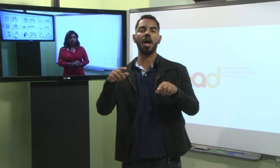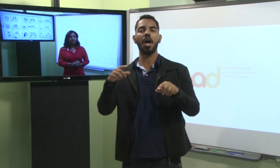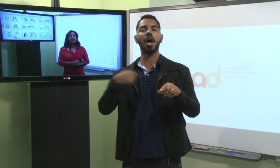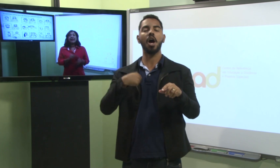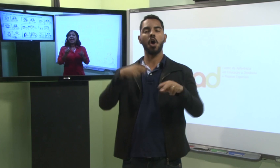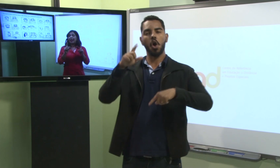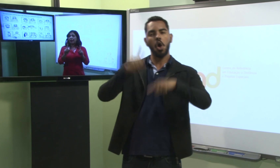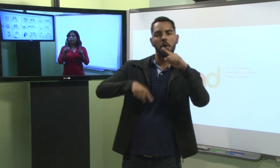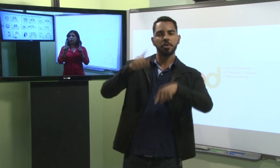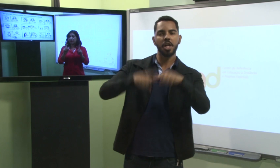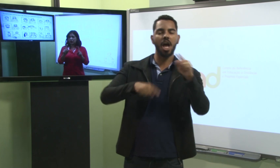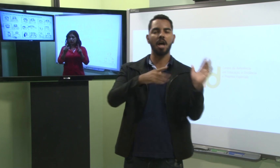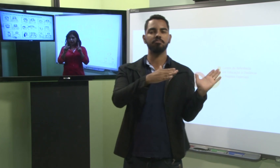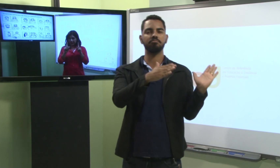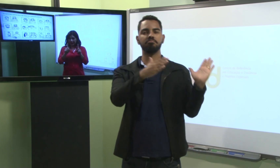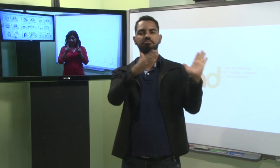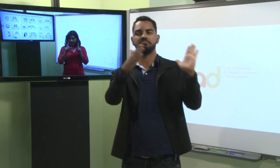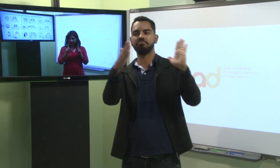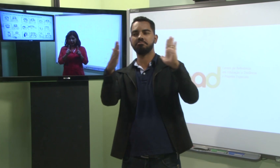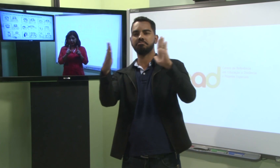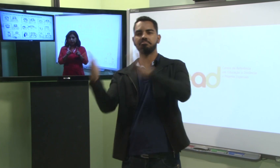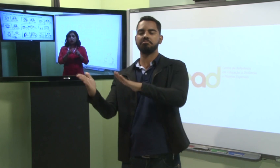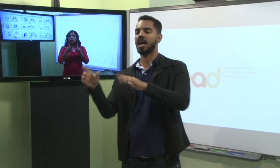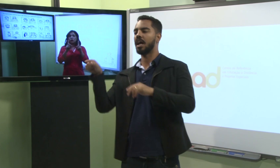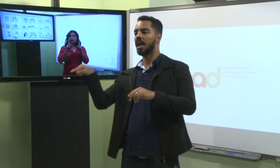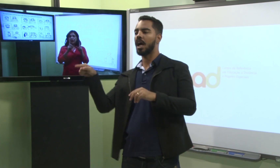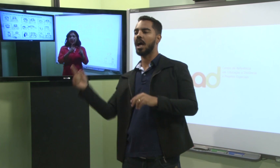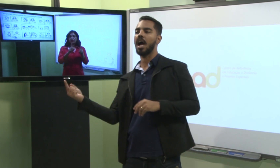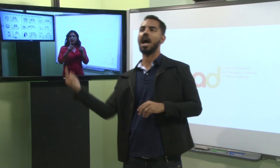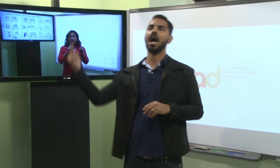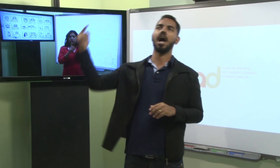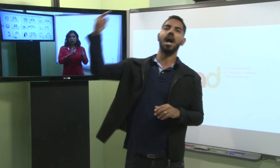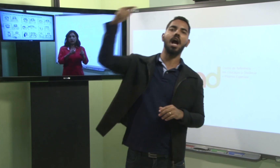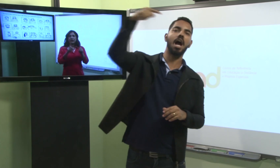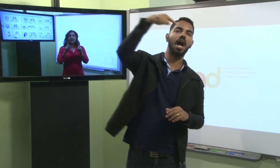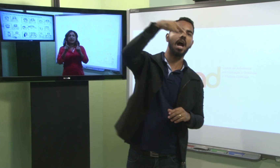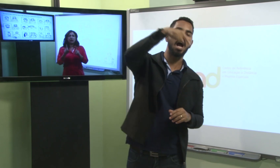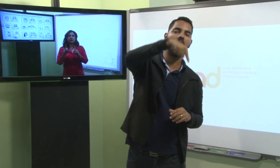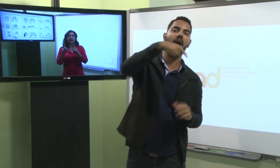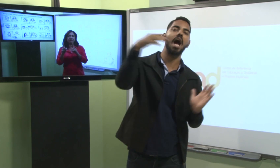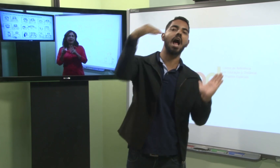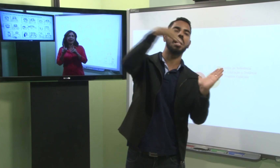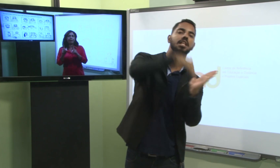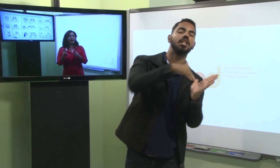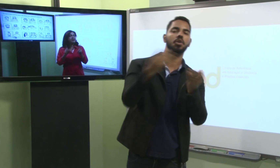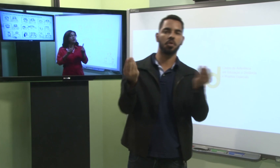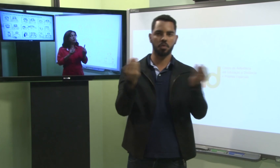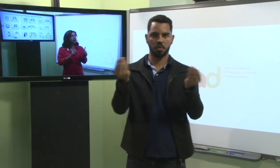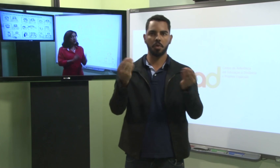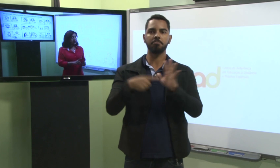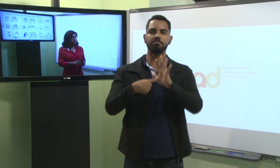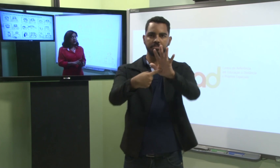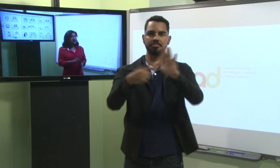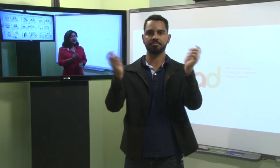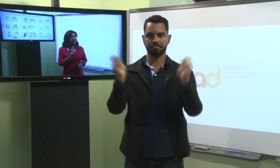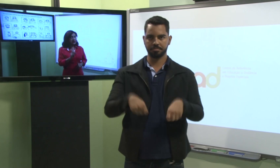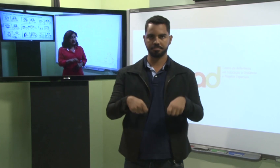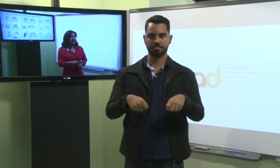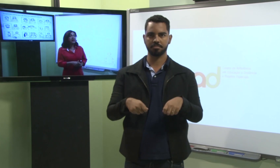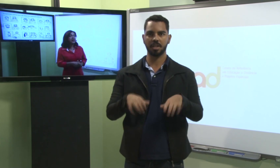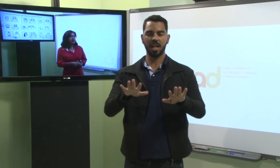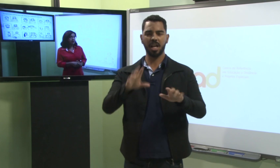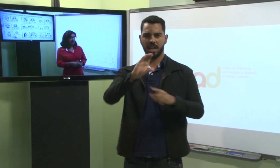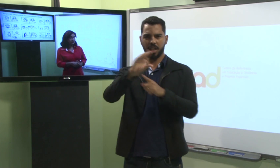objetos. É importante frisar que os classificadores não se referem apenas a objetos